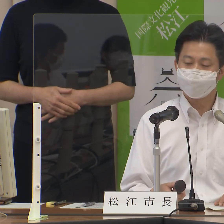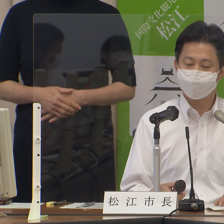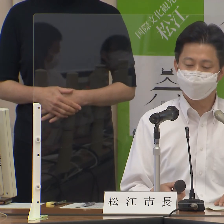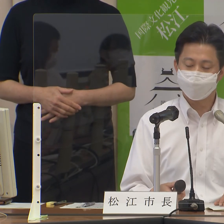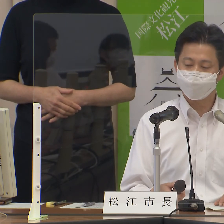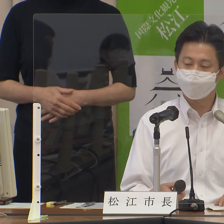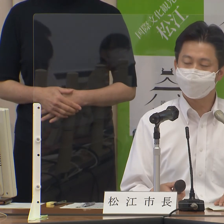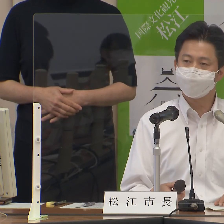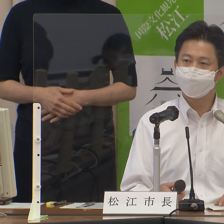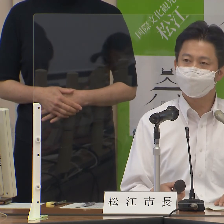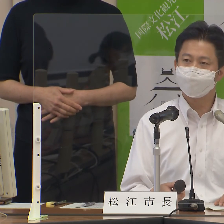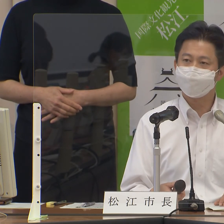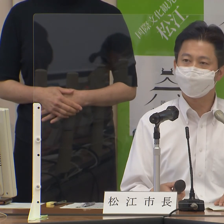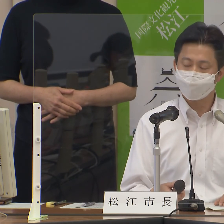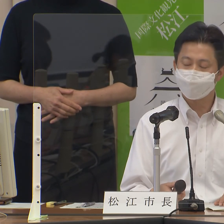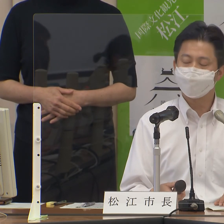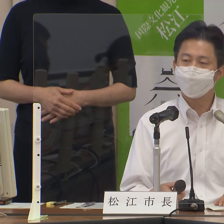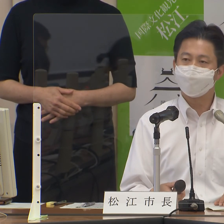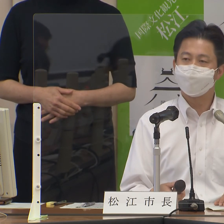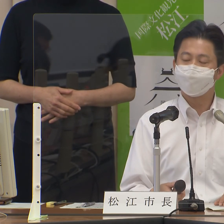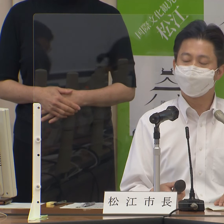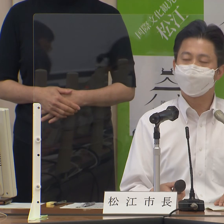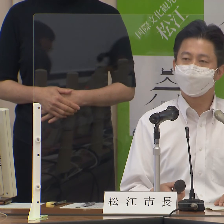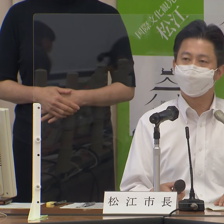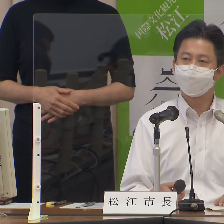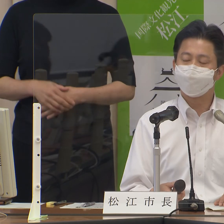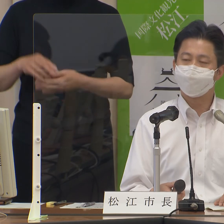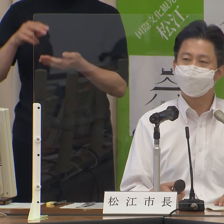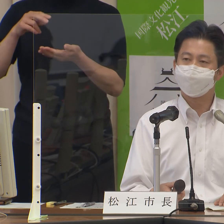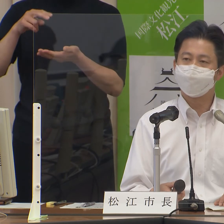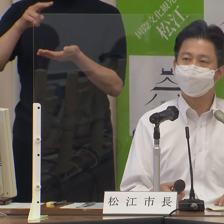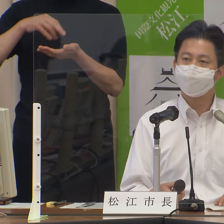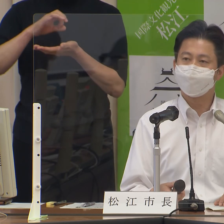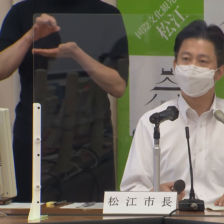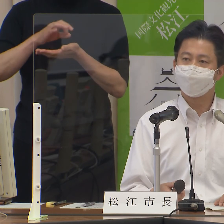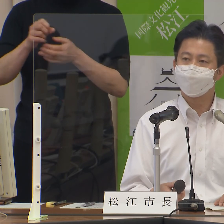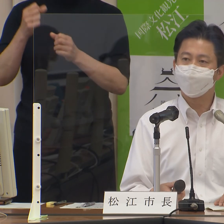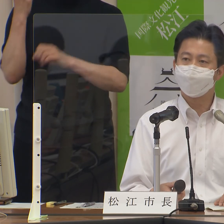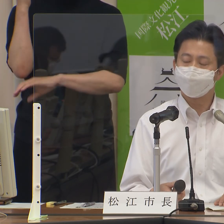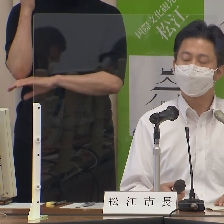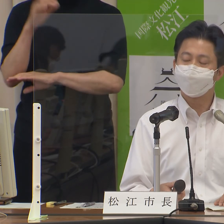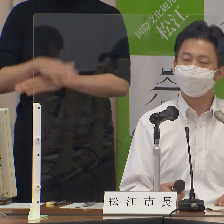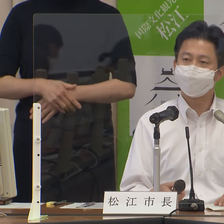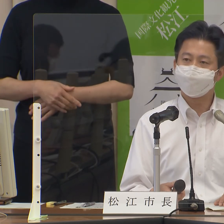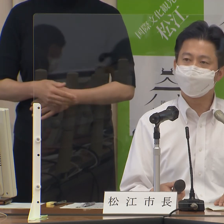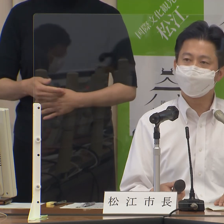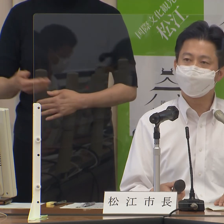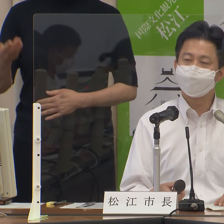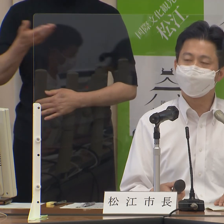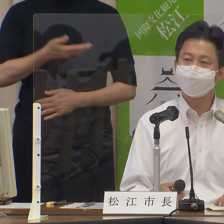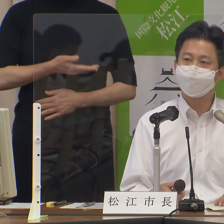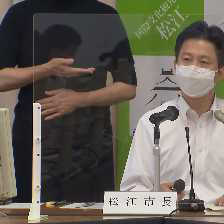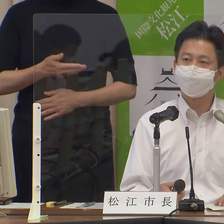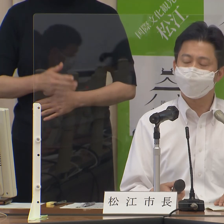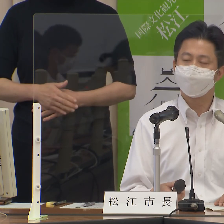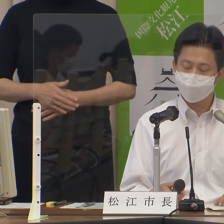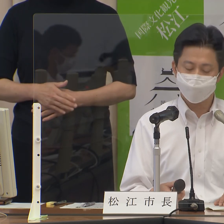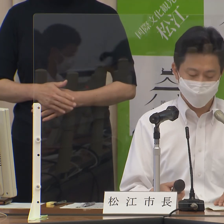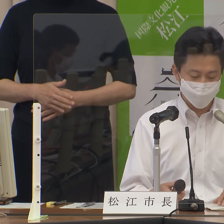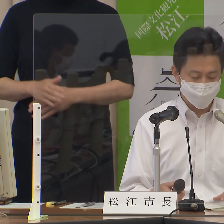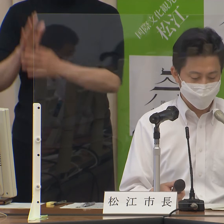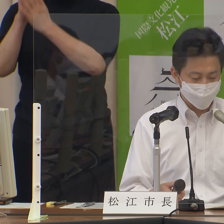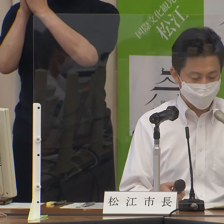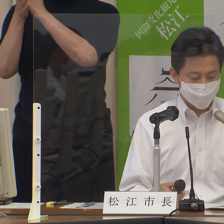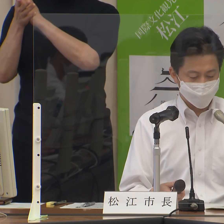最後に、はい。 本当にすいません、両チームです。先端、島根県が、みなし陽性